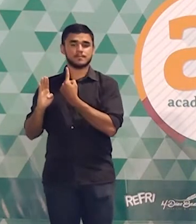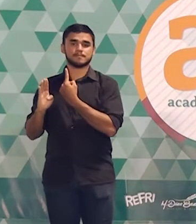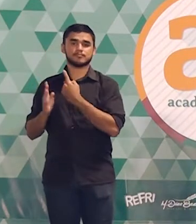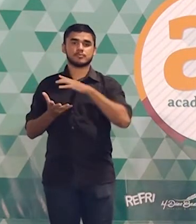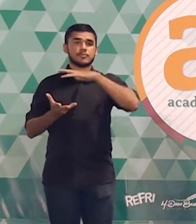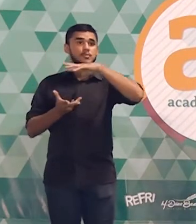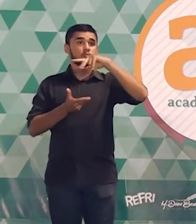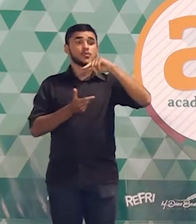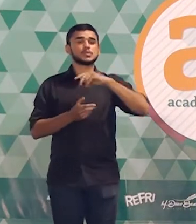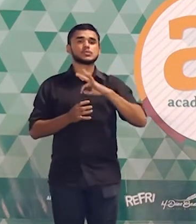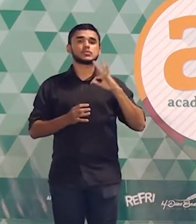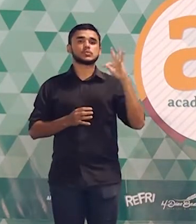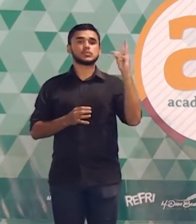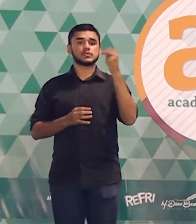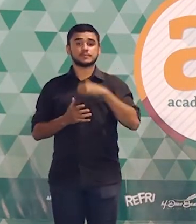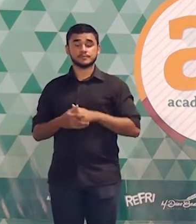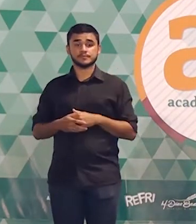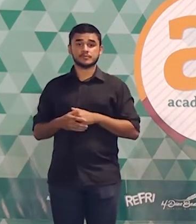falando para mim fazer,